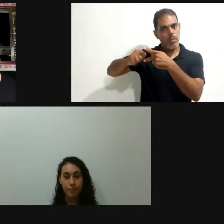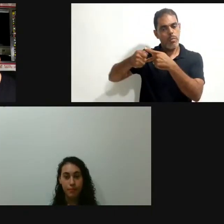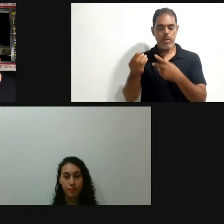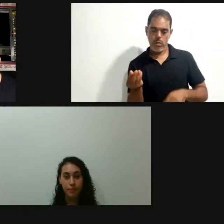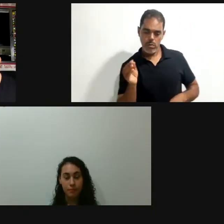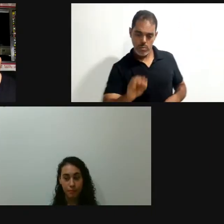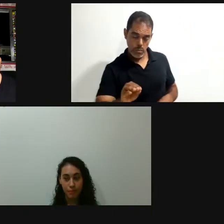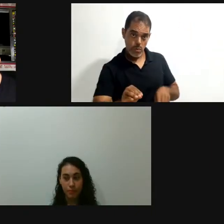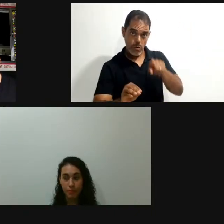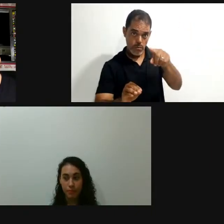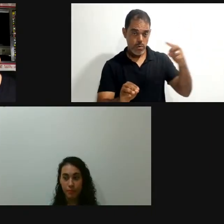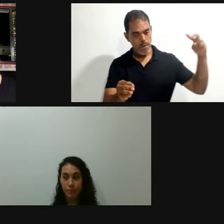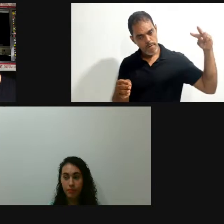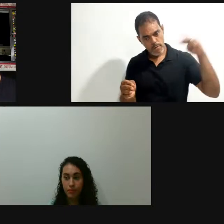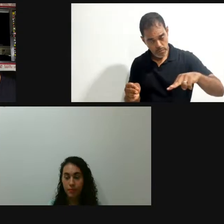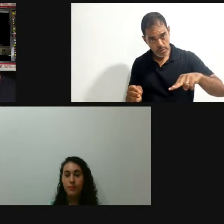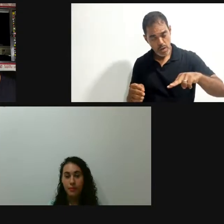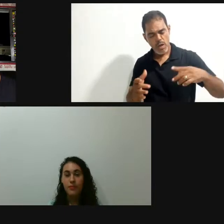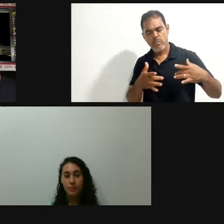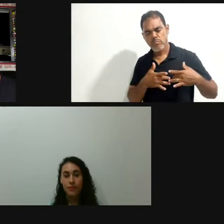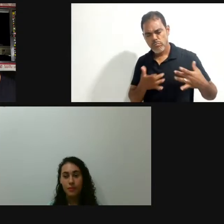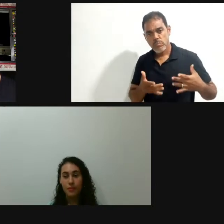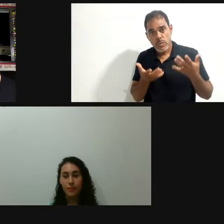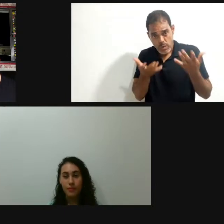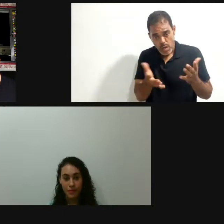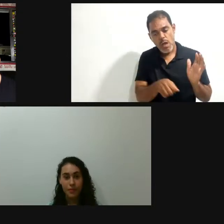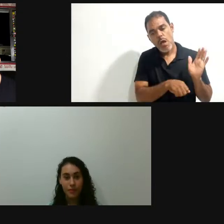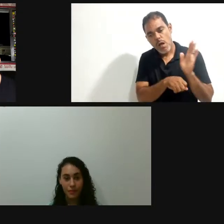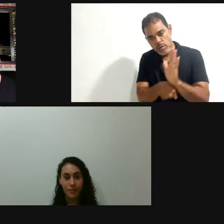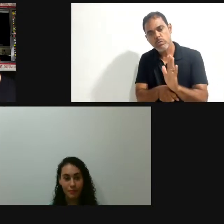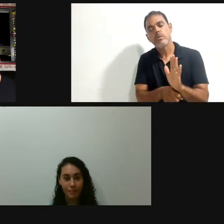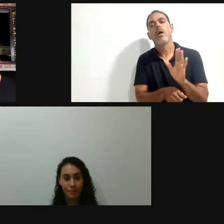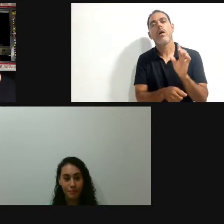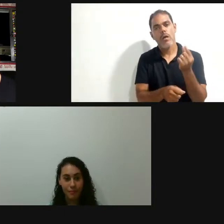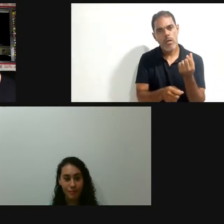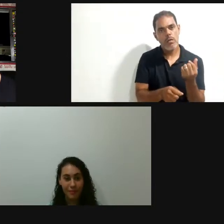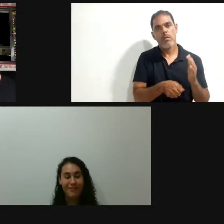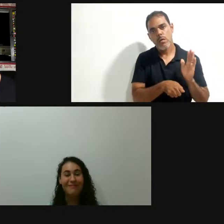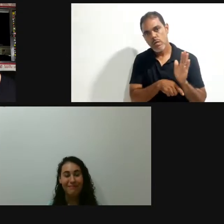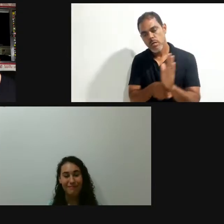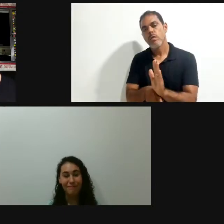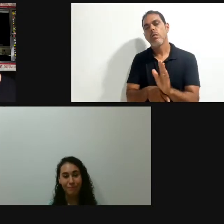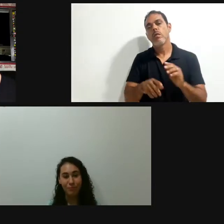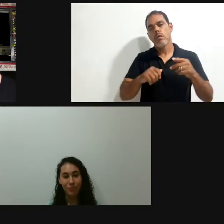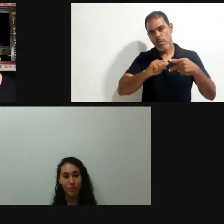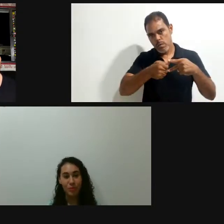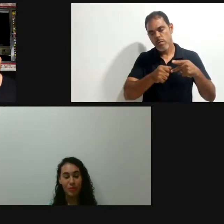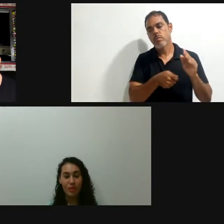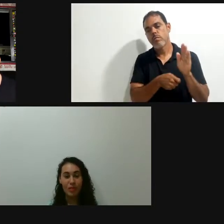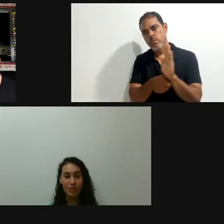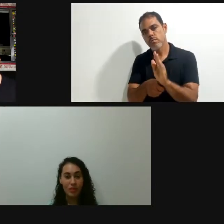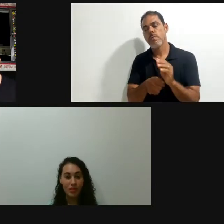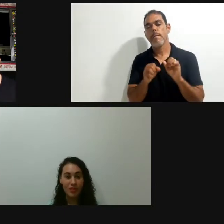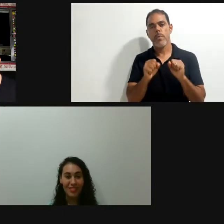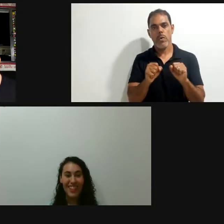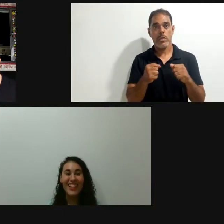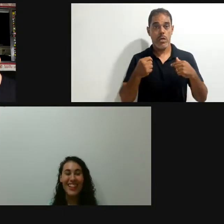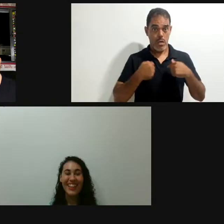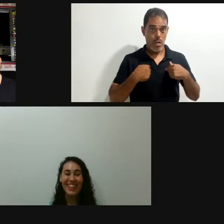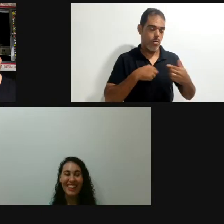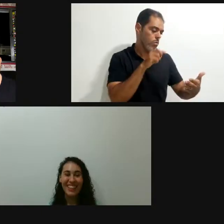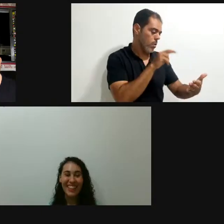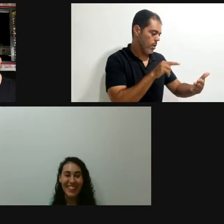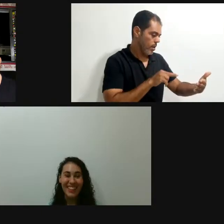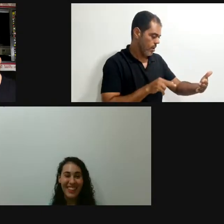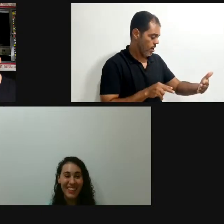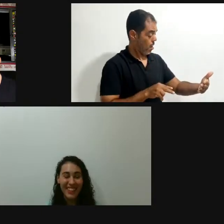seu coração para ajudar ela no trabalho dela, que a gente está ansioso aqui para ler. Eu pude ler um pouquinho com spoiler, sem querer, e eu